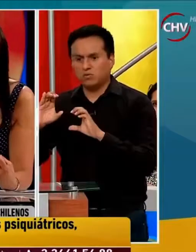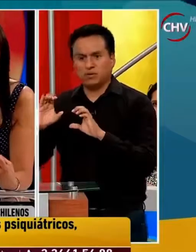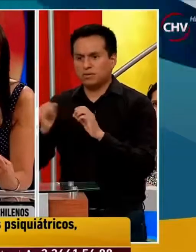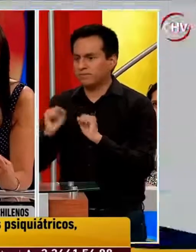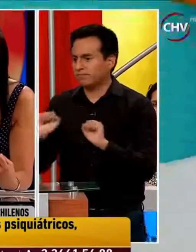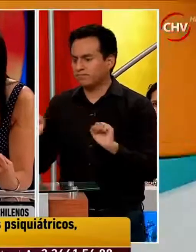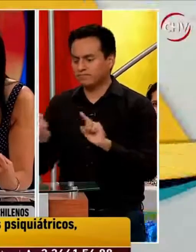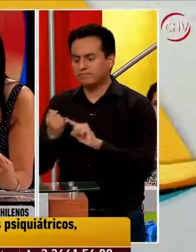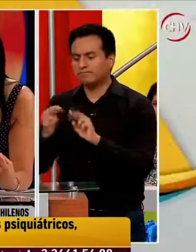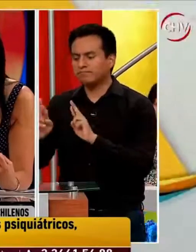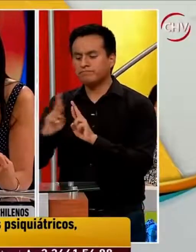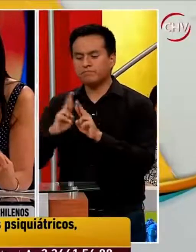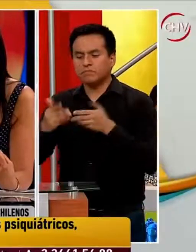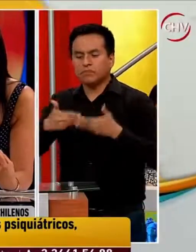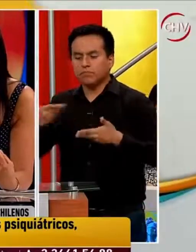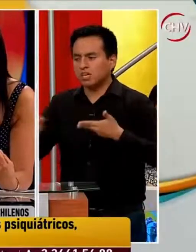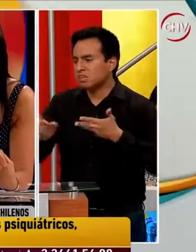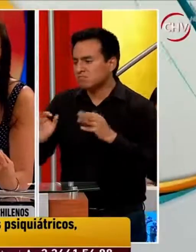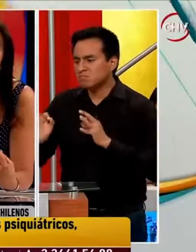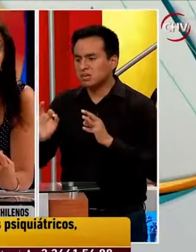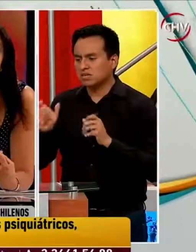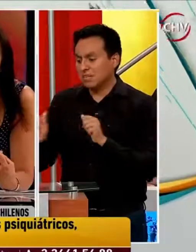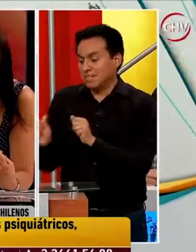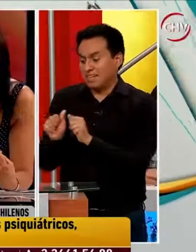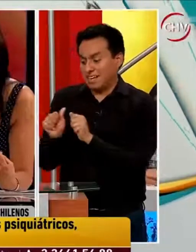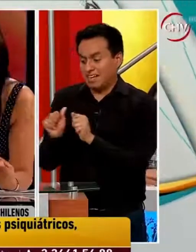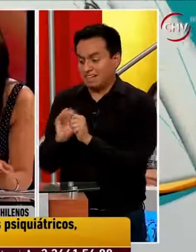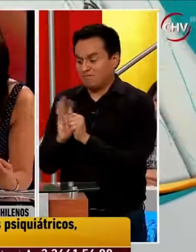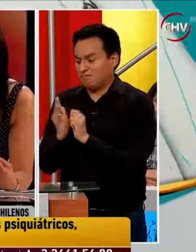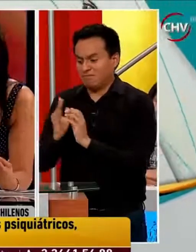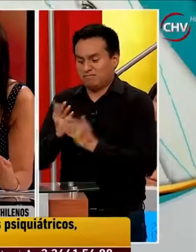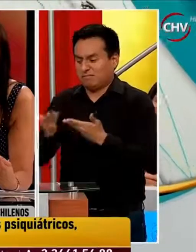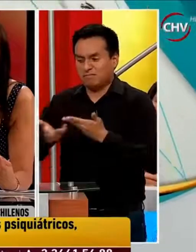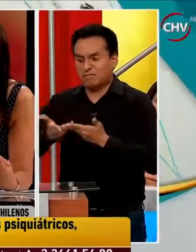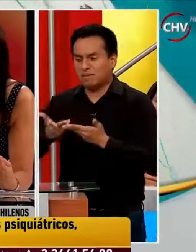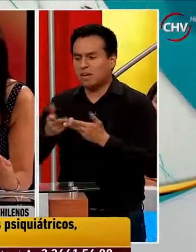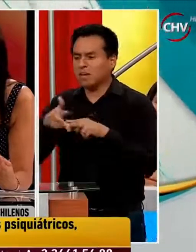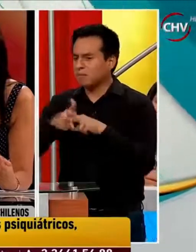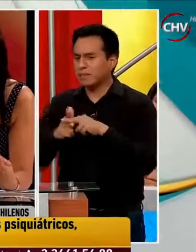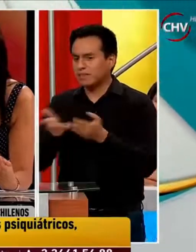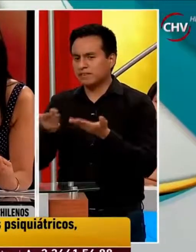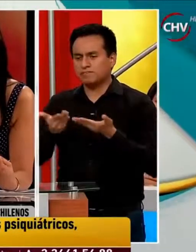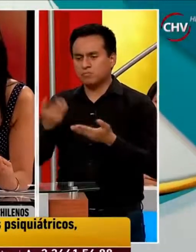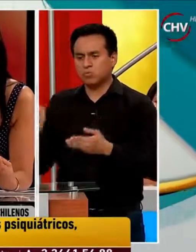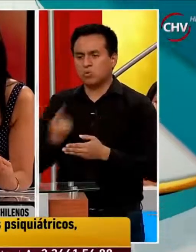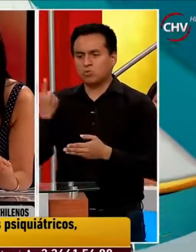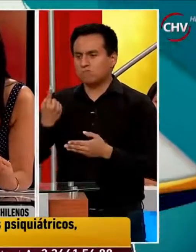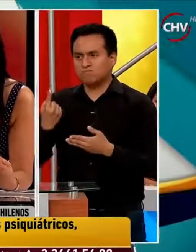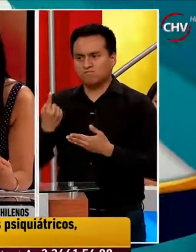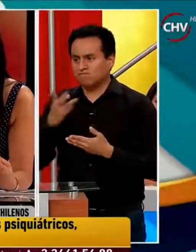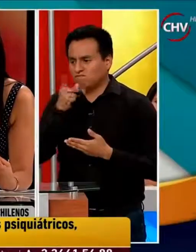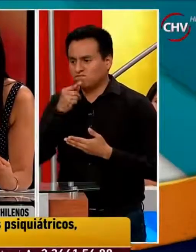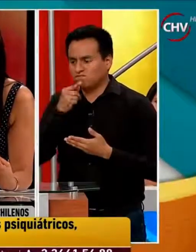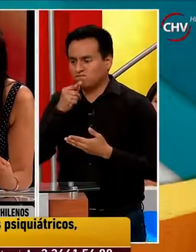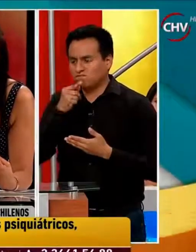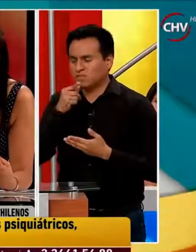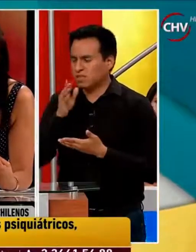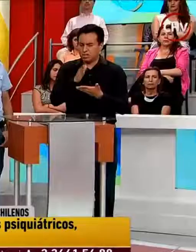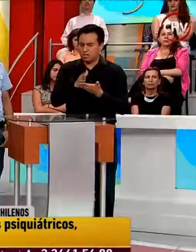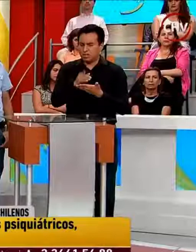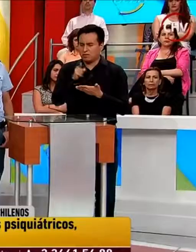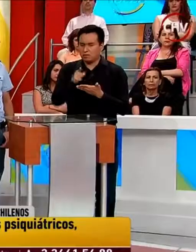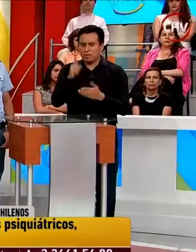tener una relación fluida con su gente más cercana, que no tiene las herramientas para valerse solo, debe haber una